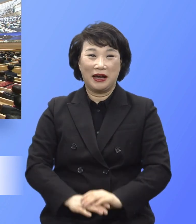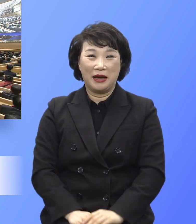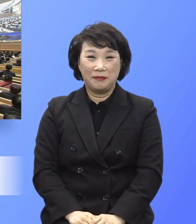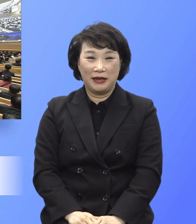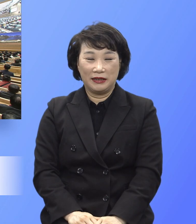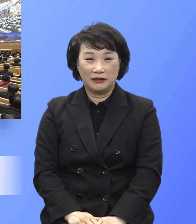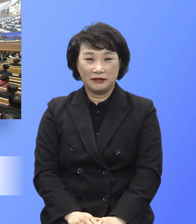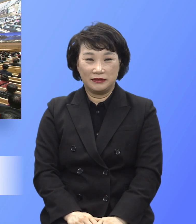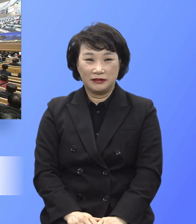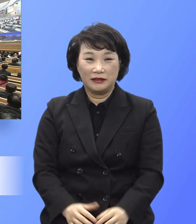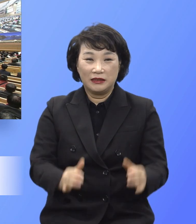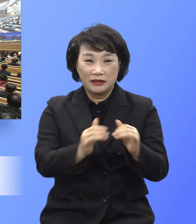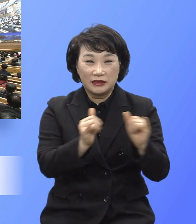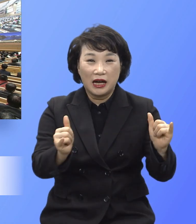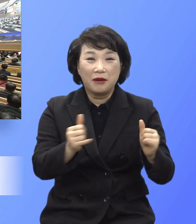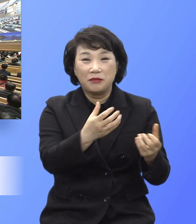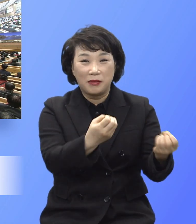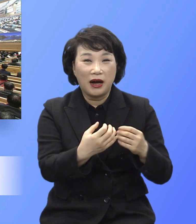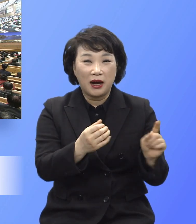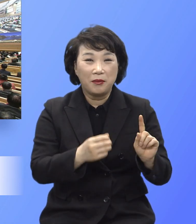만사형통하리라. 사람들이 말하기를